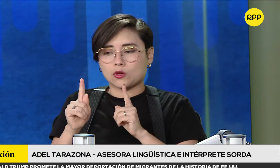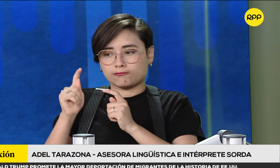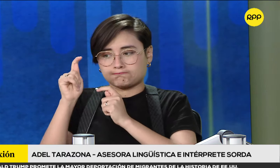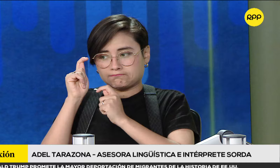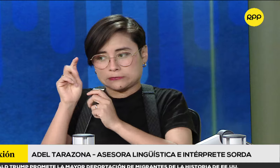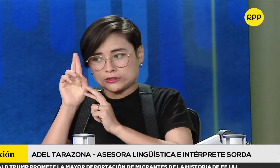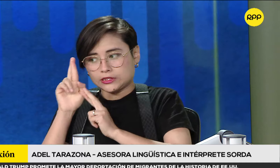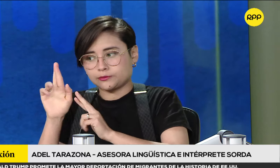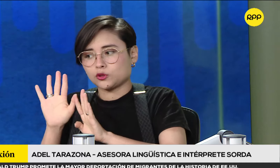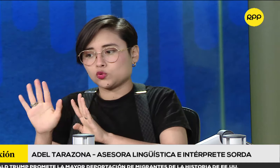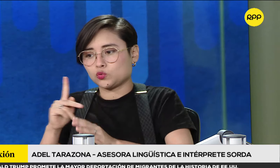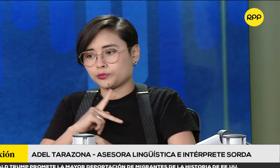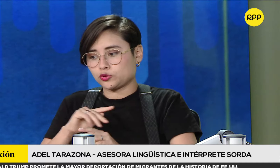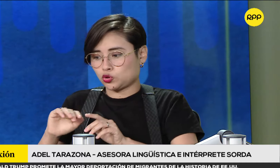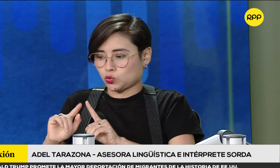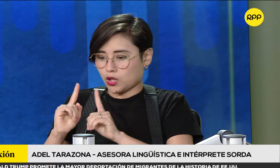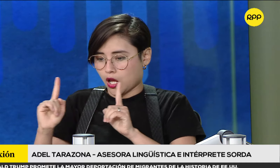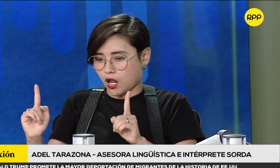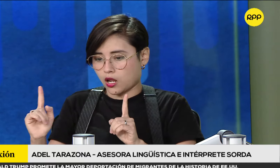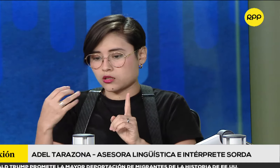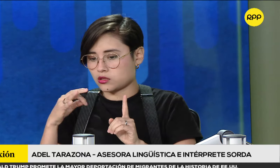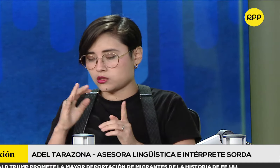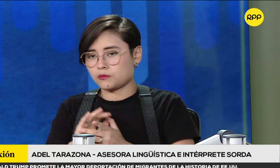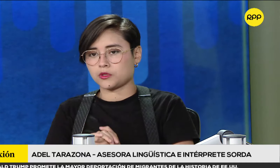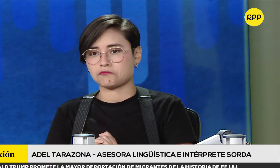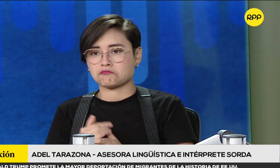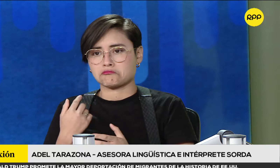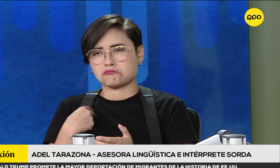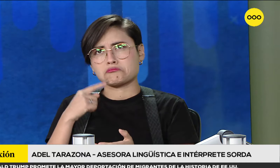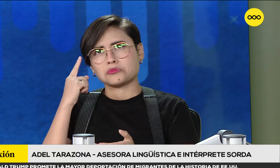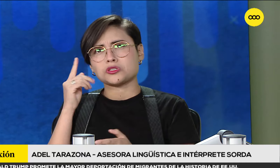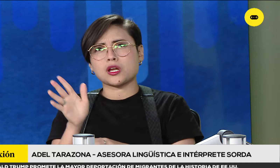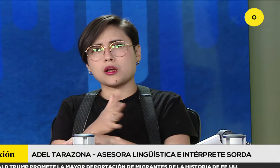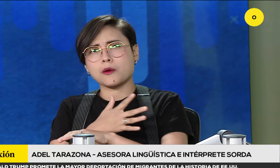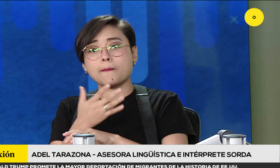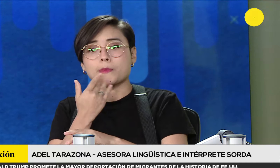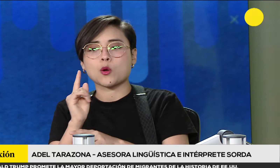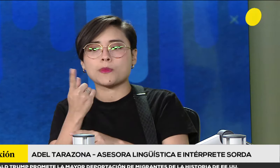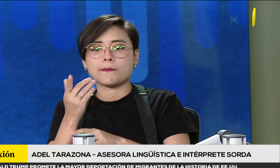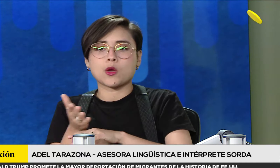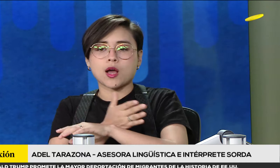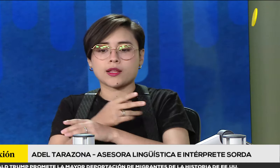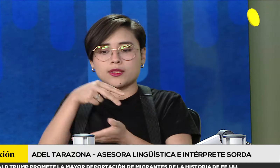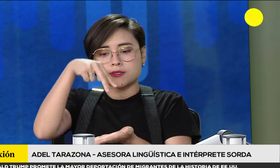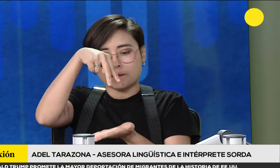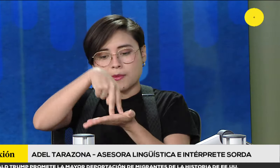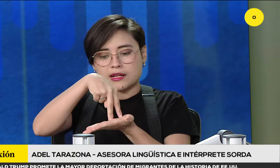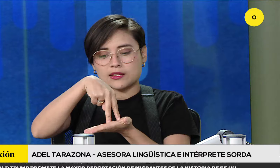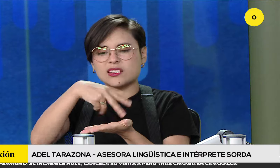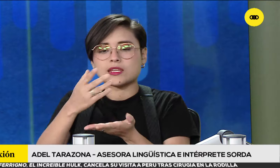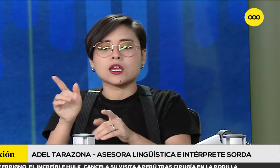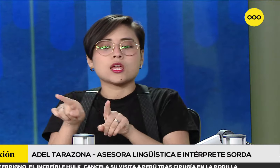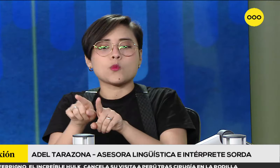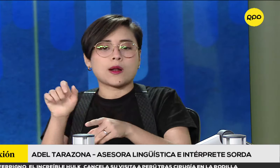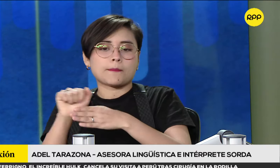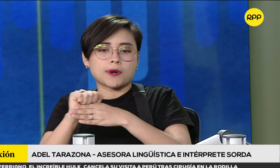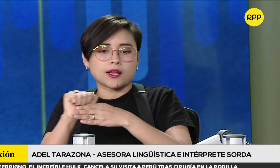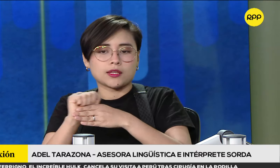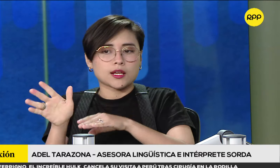un artista famoso va cantando y siempre hay ese respeto, ¿no? Esa un poco de distancia con, en este caso, el artista. Entonces, ya teníamos todo